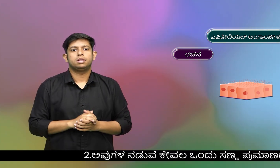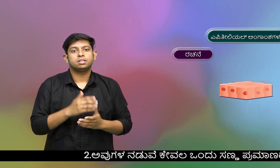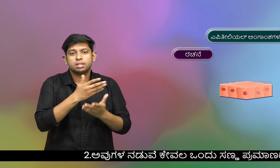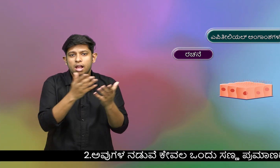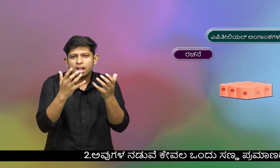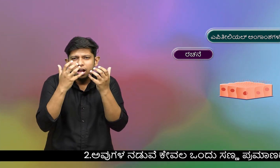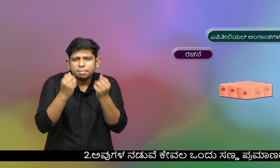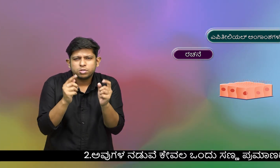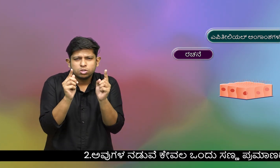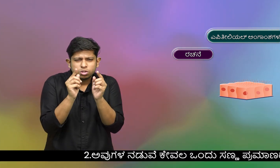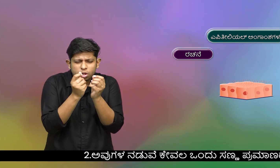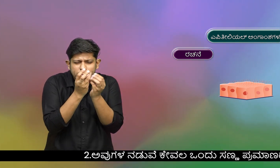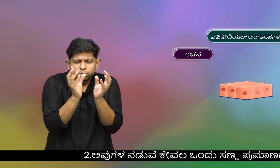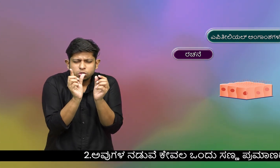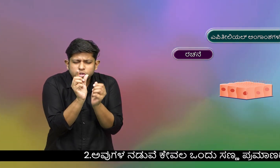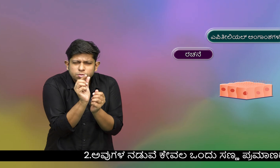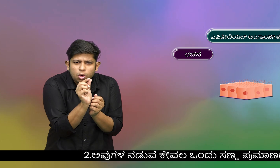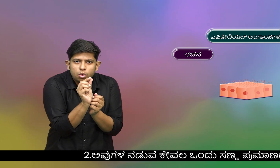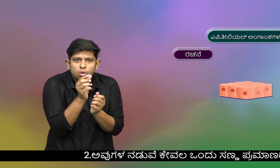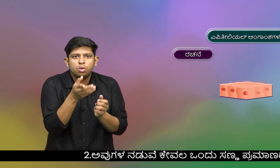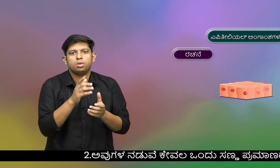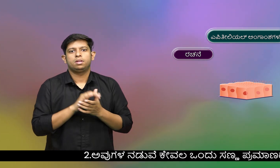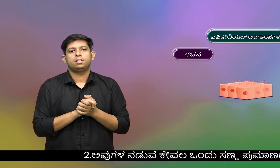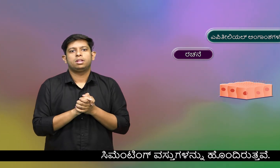2. ಅವುಗಳ ನಡುವೆ ಕೇವಲ ಒಂದು ಸಣ್ಣ ಪ್ರಮಾಣದ